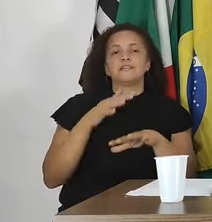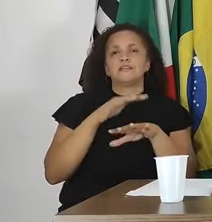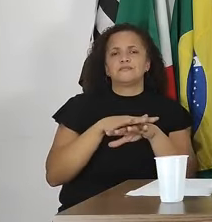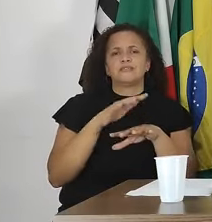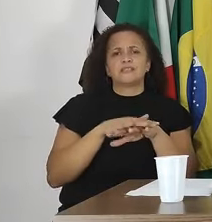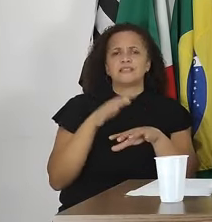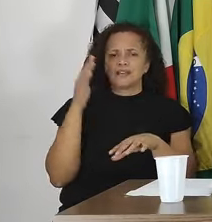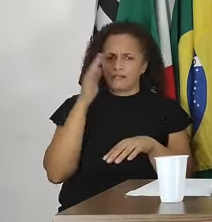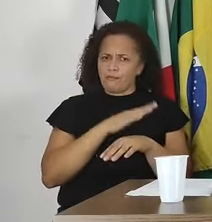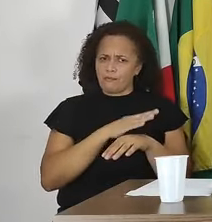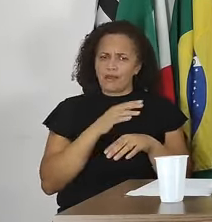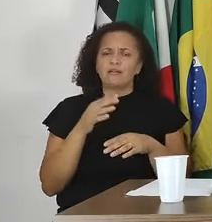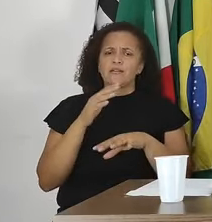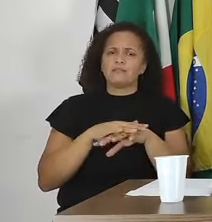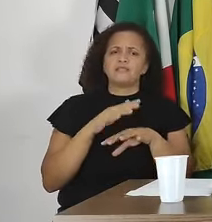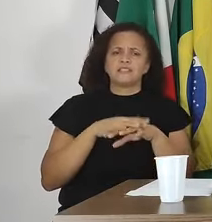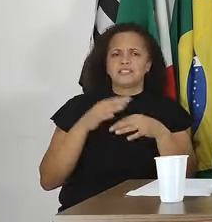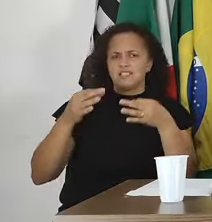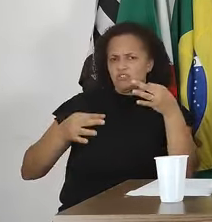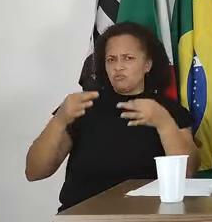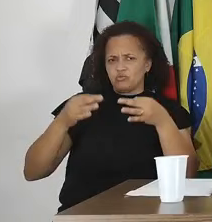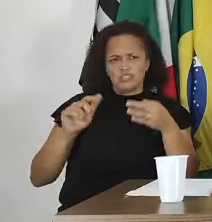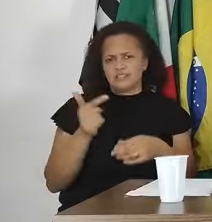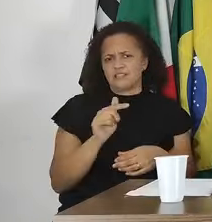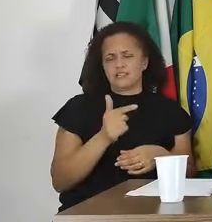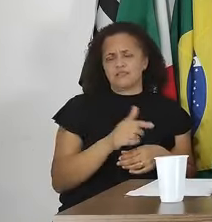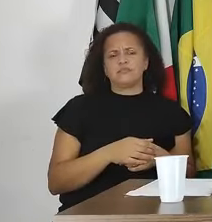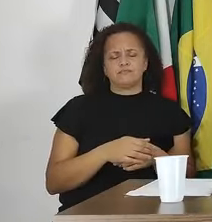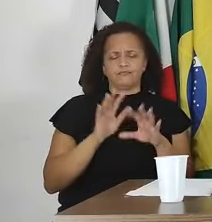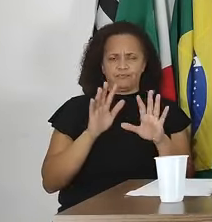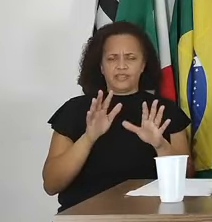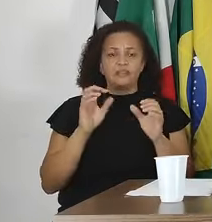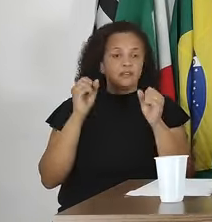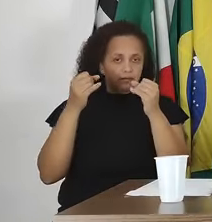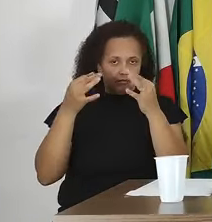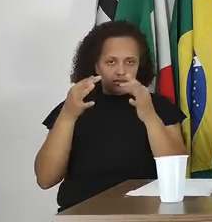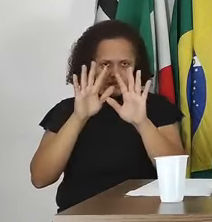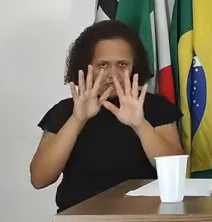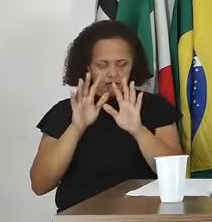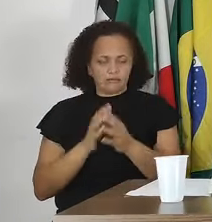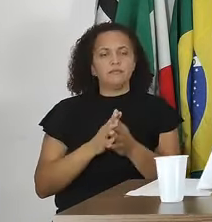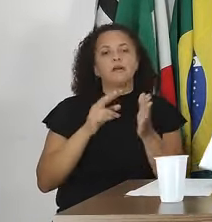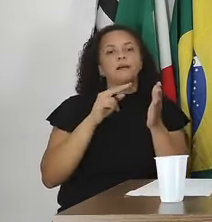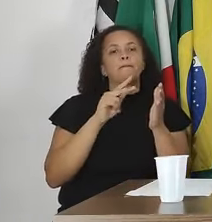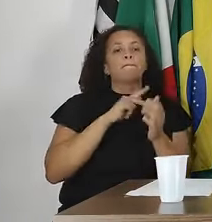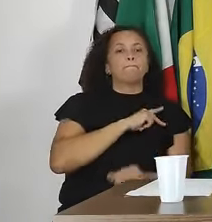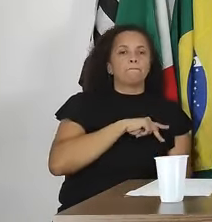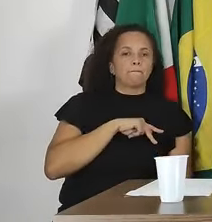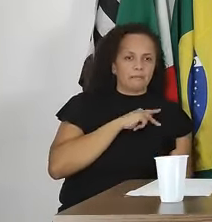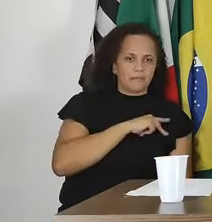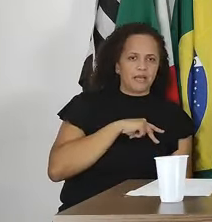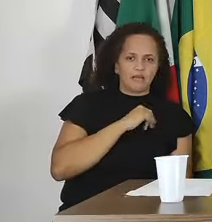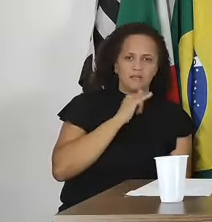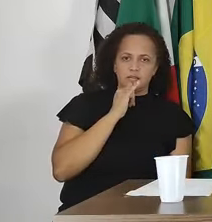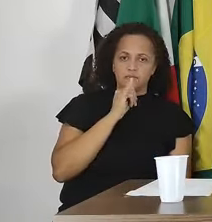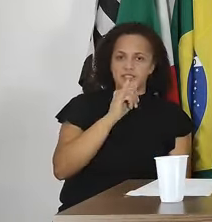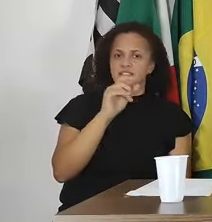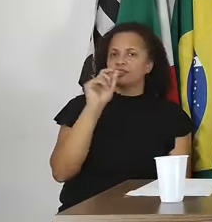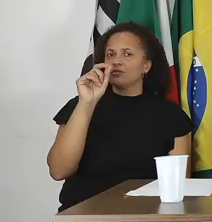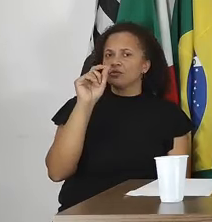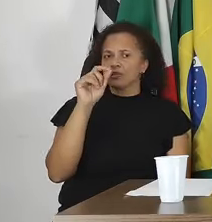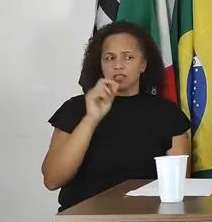dano, isso aos irmãos. O que Paulo está falando aqui? Ele está falando assim, que lá, ele está